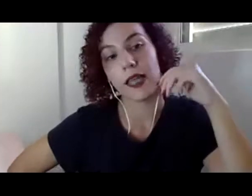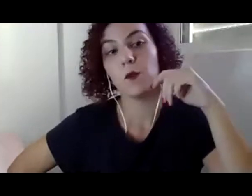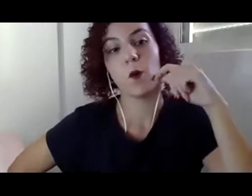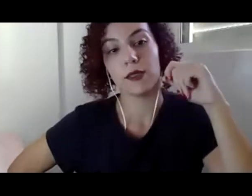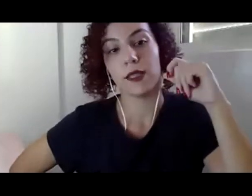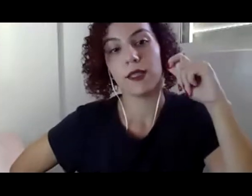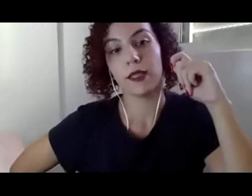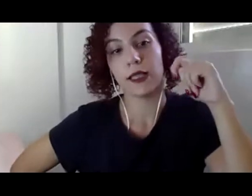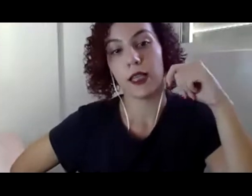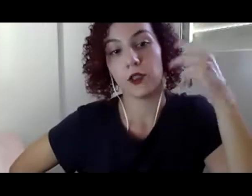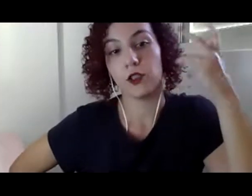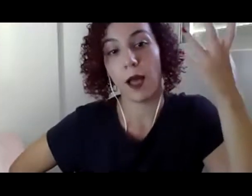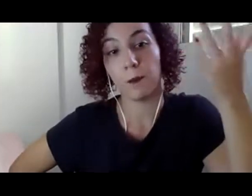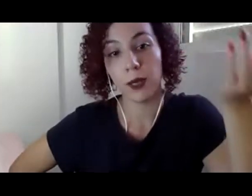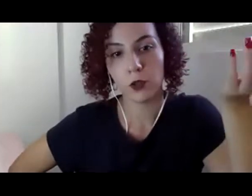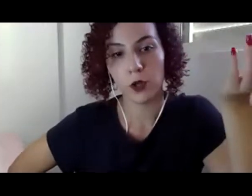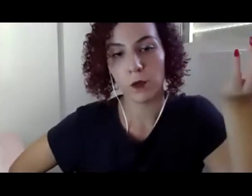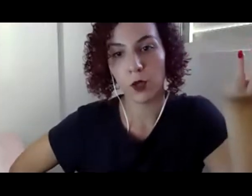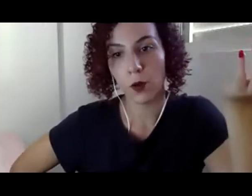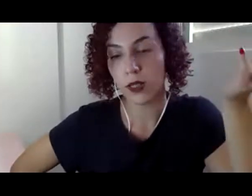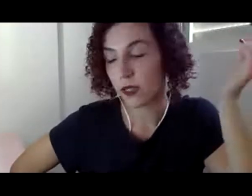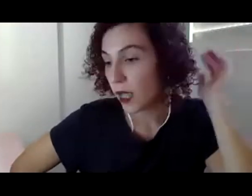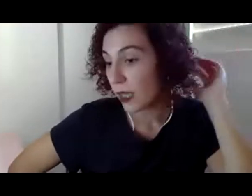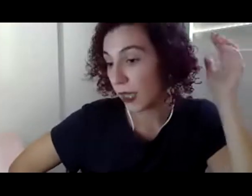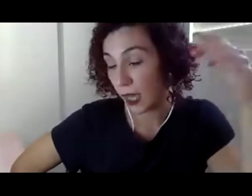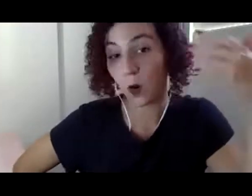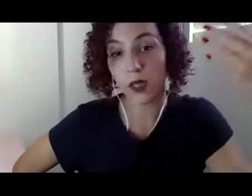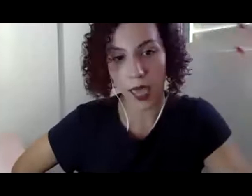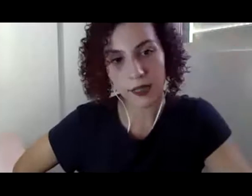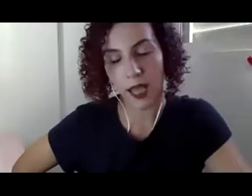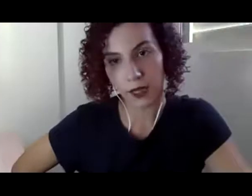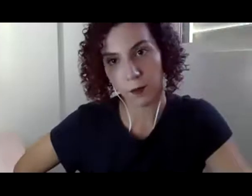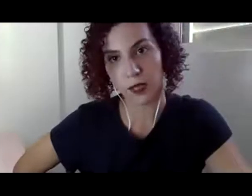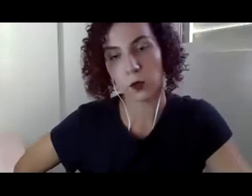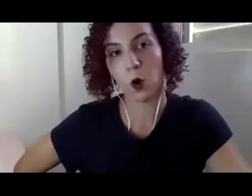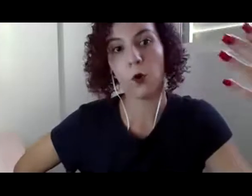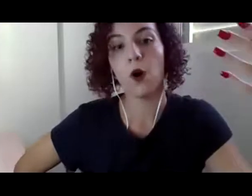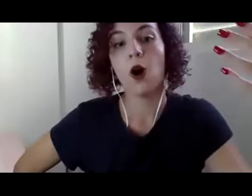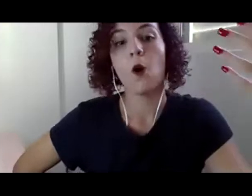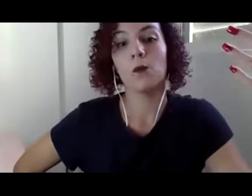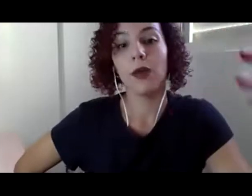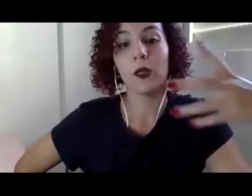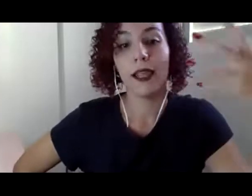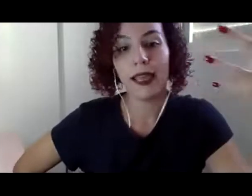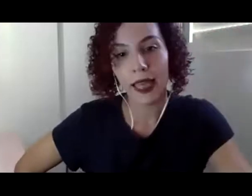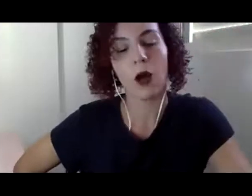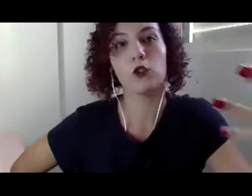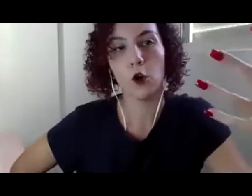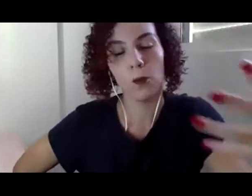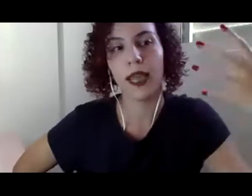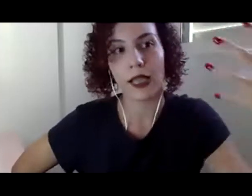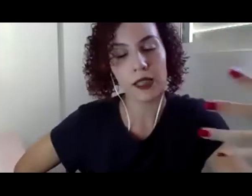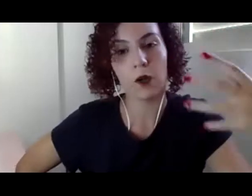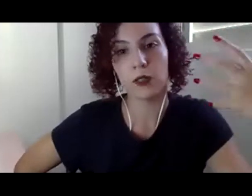Lei 10.436 de abril de 2002, que reconhece a Libras como um meio legal